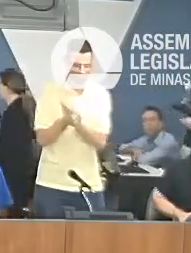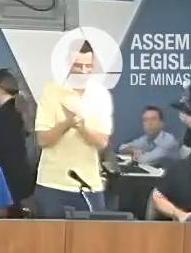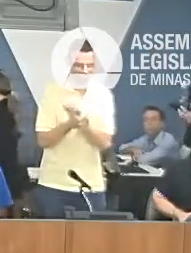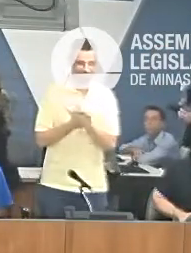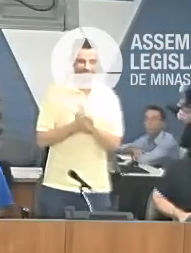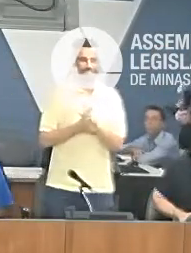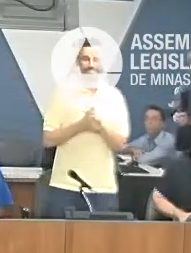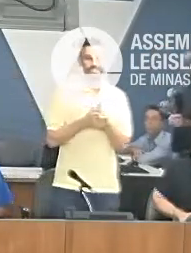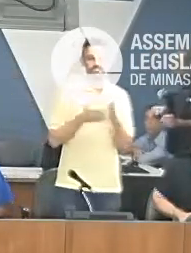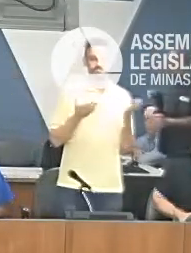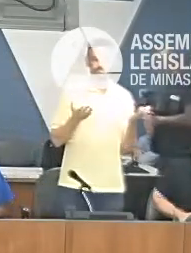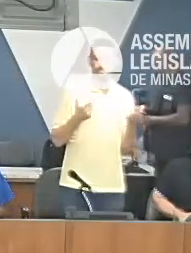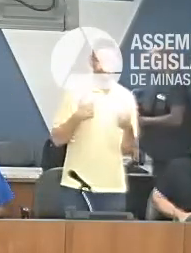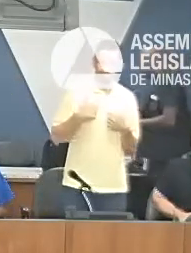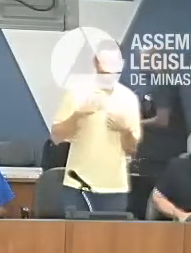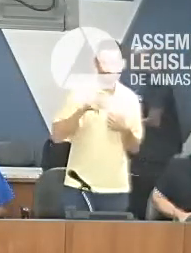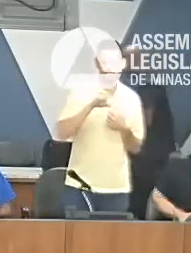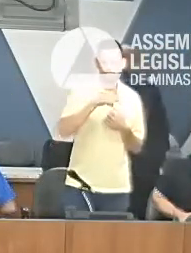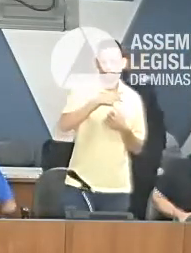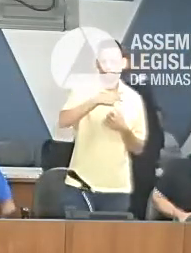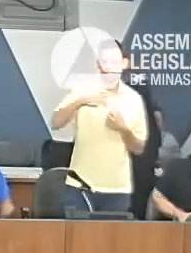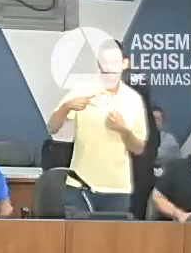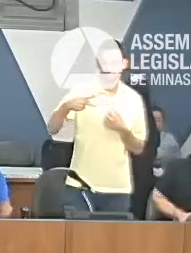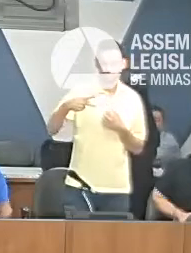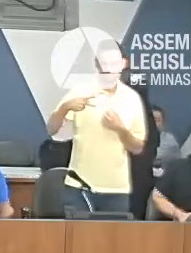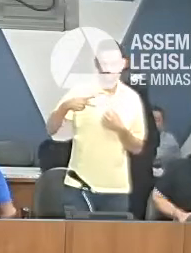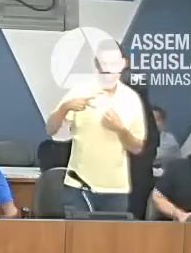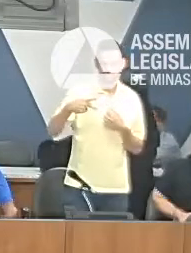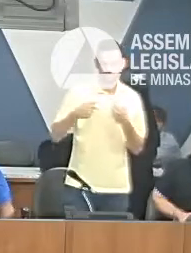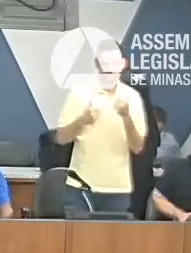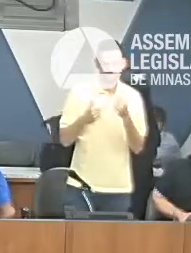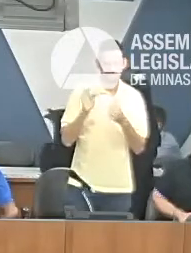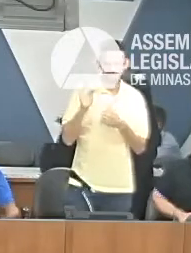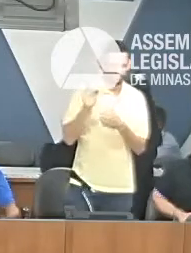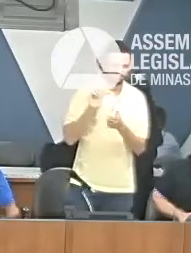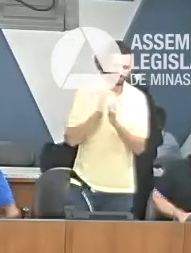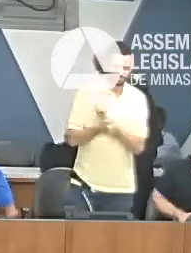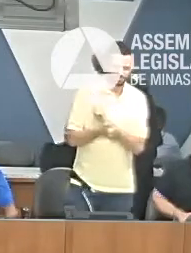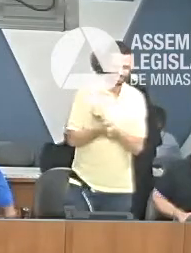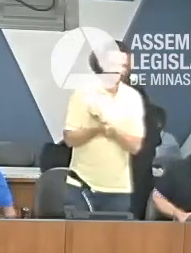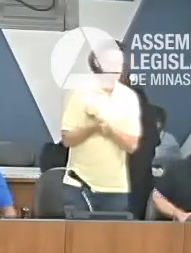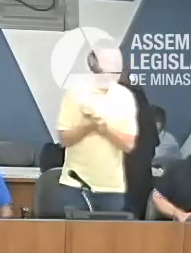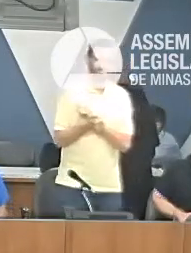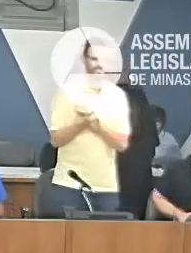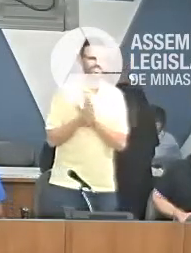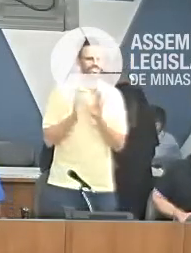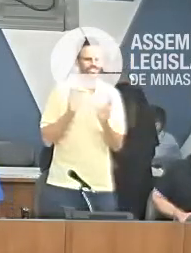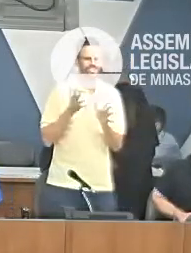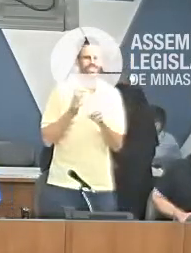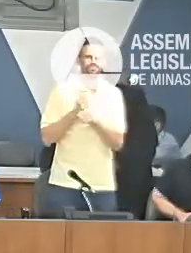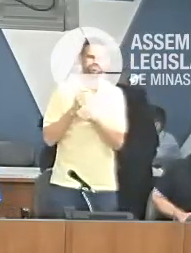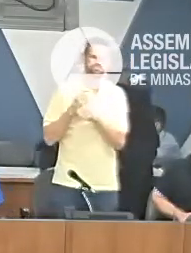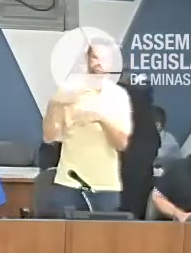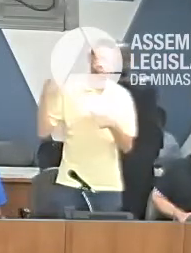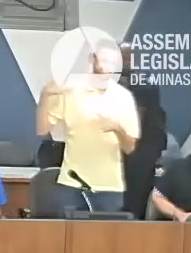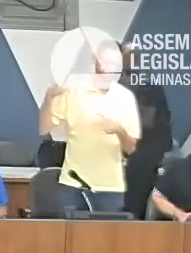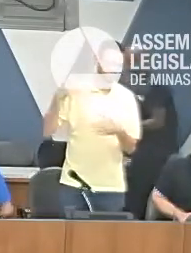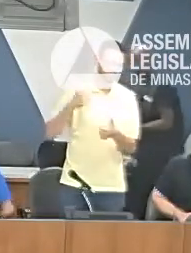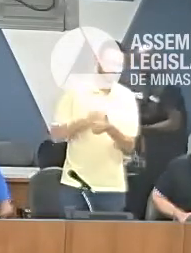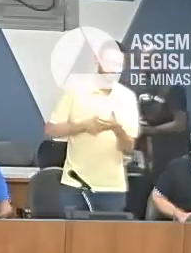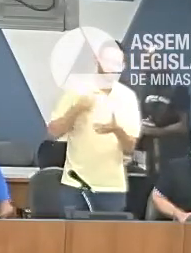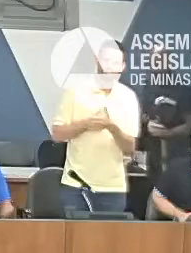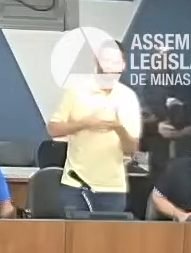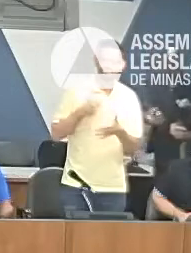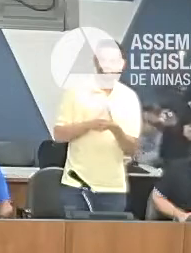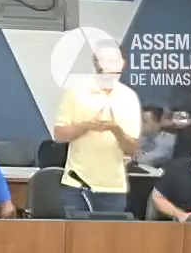aos aos surdos eu sou o vice-presidente da federação desportiva de